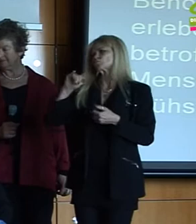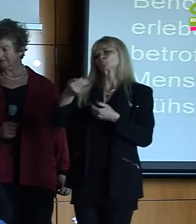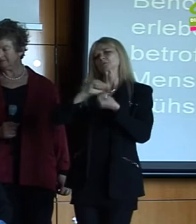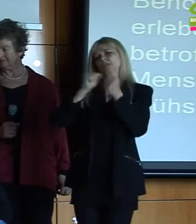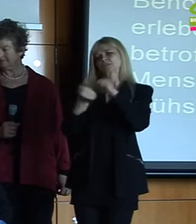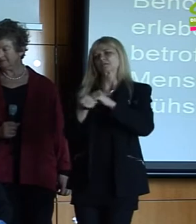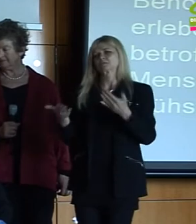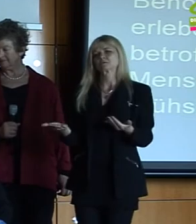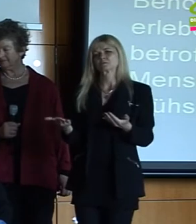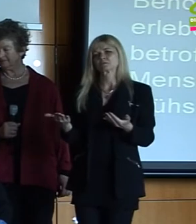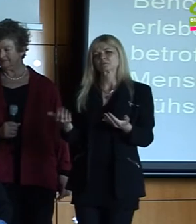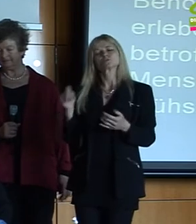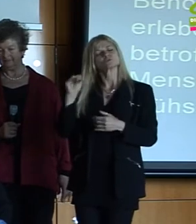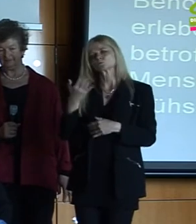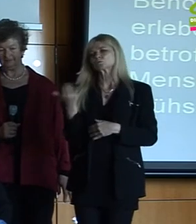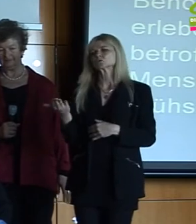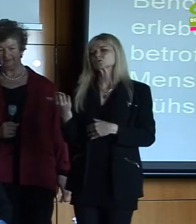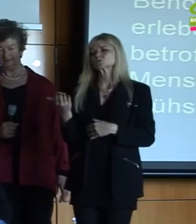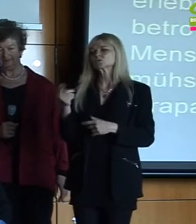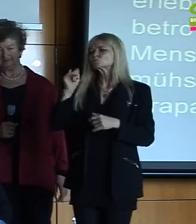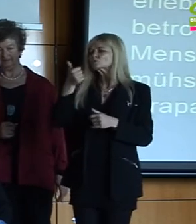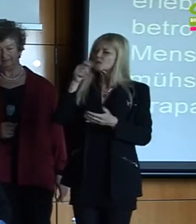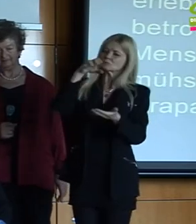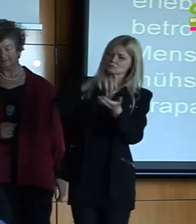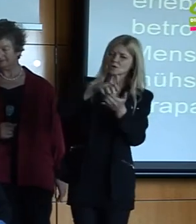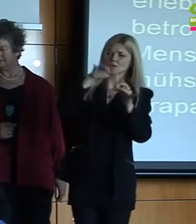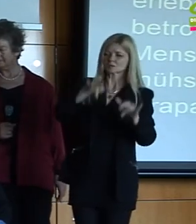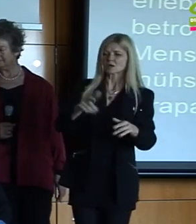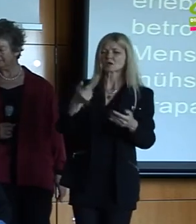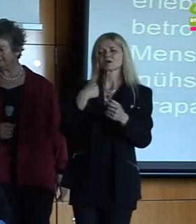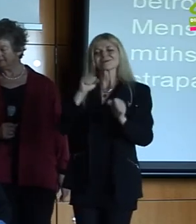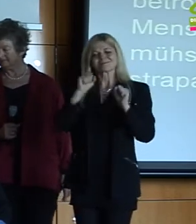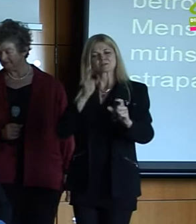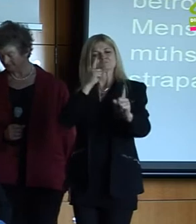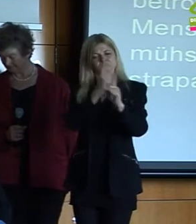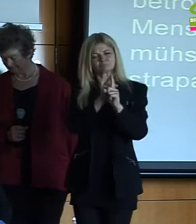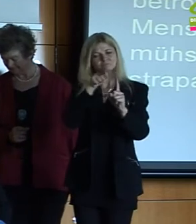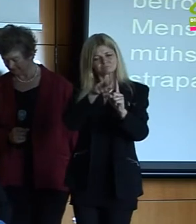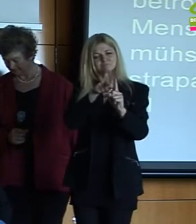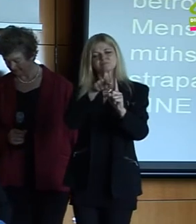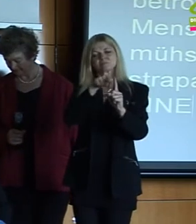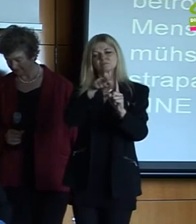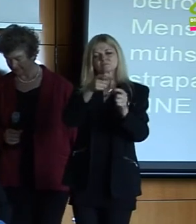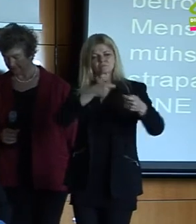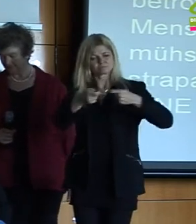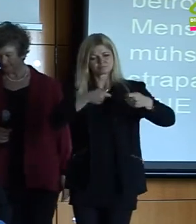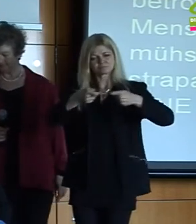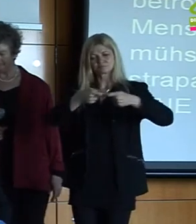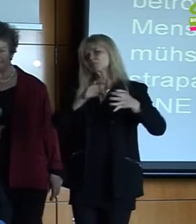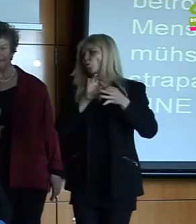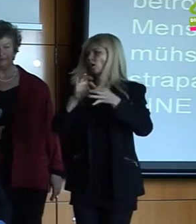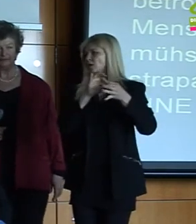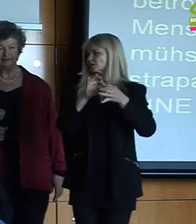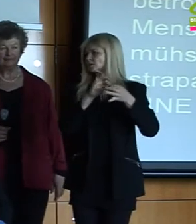wirklich insofern was geändert werden, dass es eine Stelle gibt, wo man sich hinwenden kann und von dieser Stelle aus einfach bestimmte Dinge